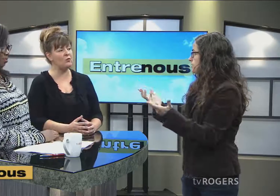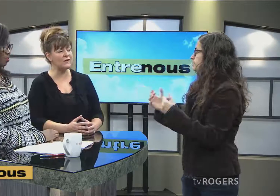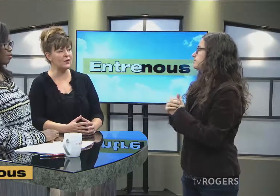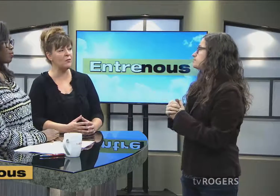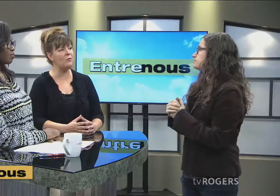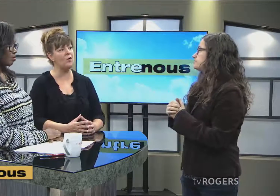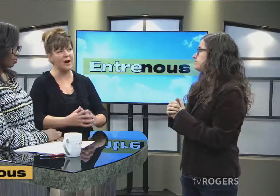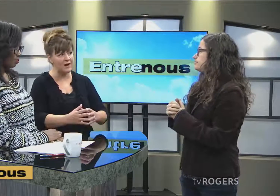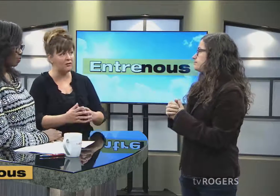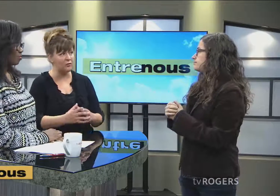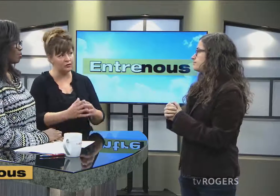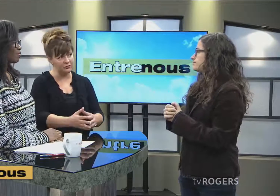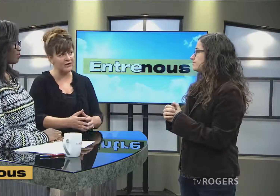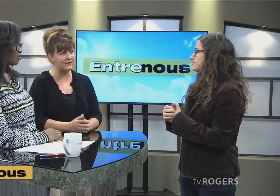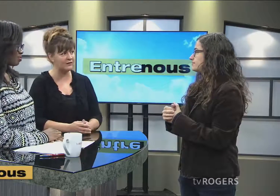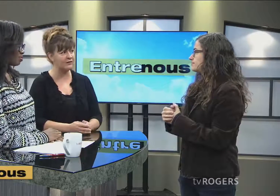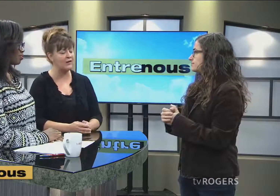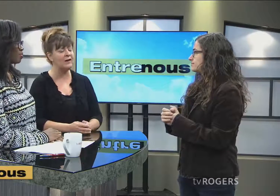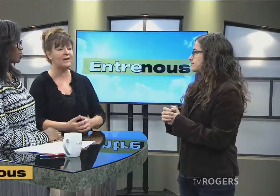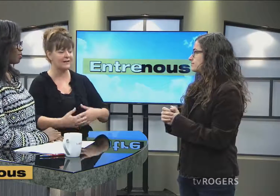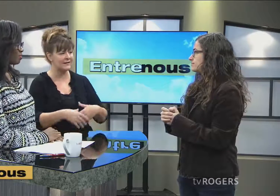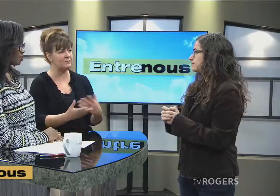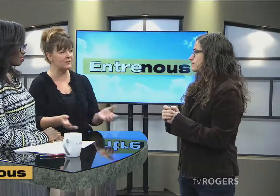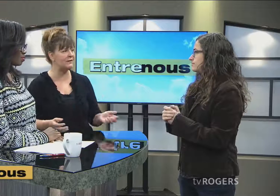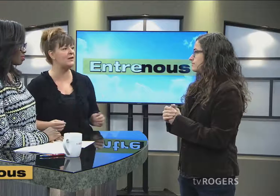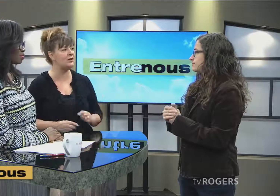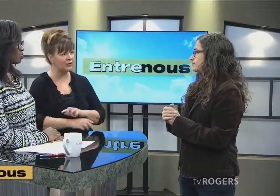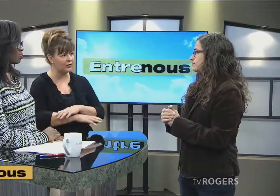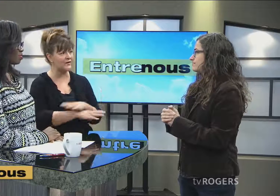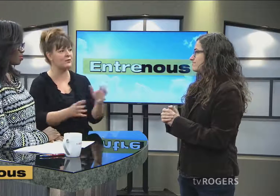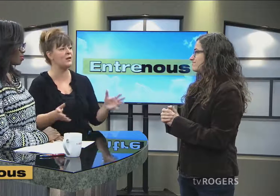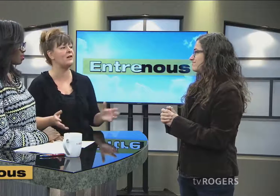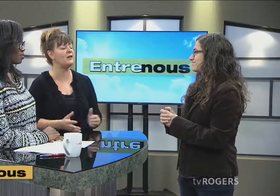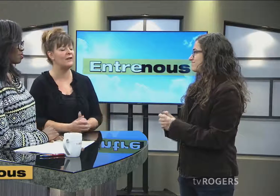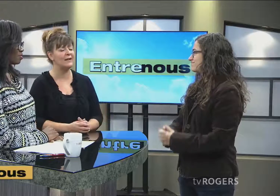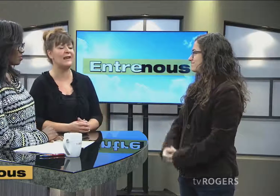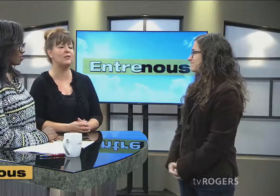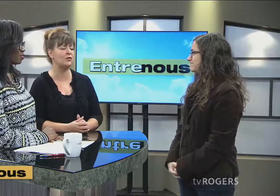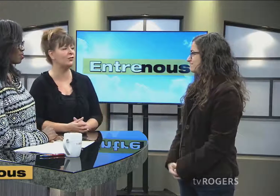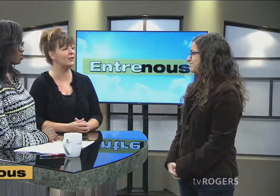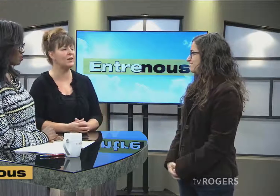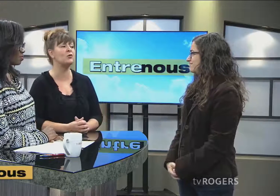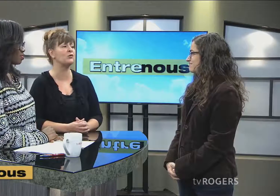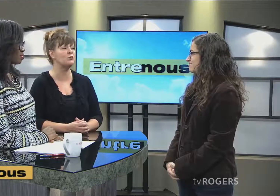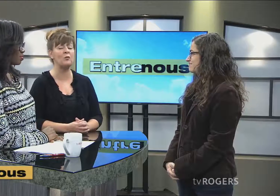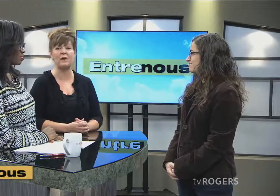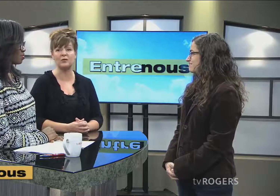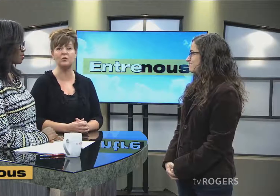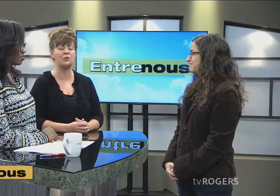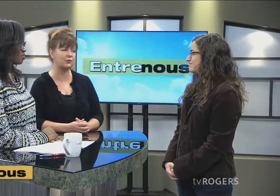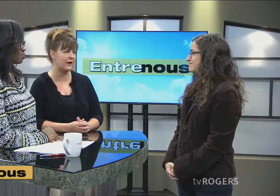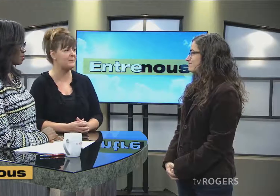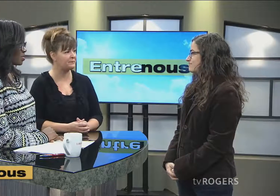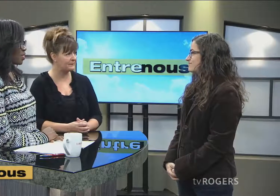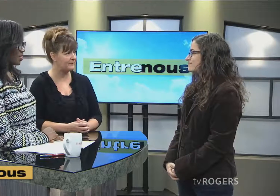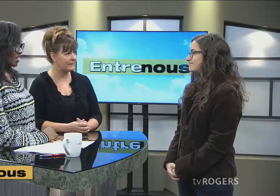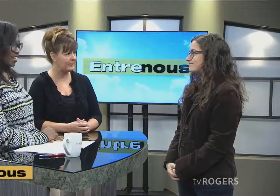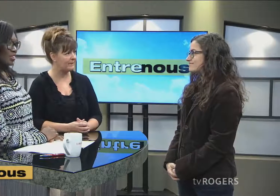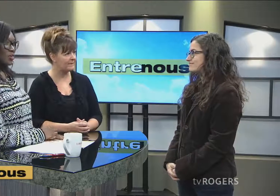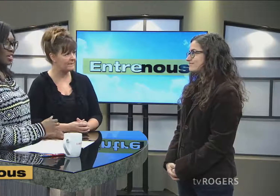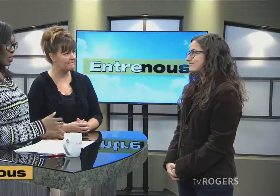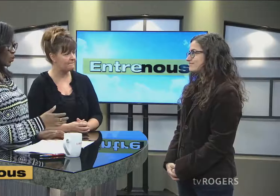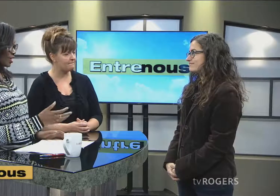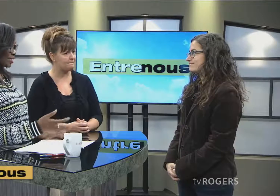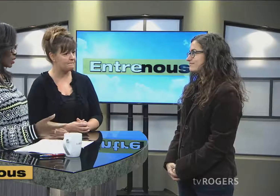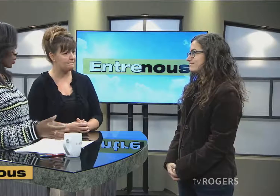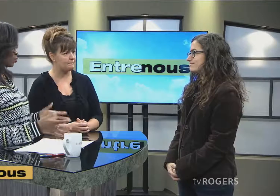Alors, pour moi, c'est un peu mon rêve, là, mon objectif, là, l'accessibilité, que ce soit l'inclusion totale pour tout le monde, partout, en tout temps. OK.